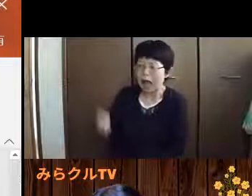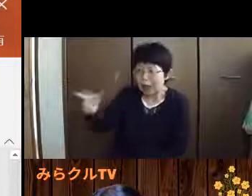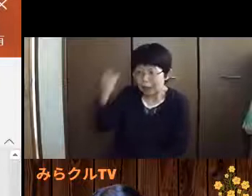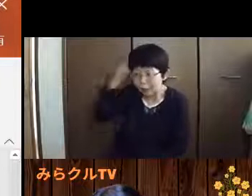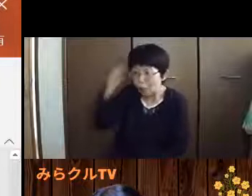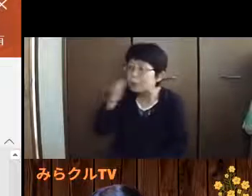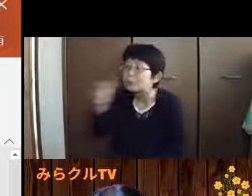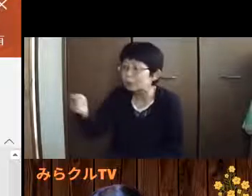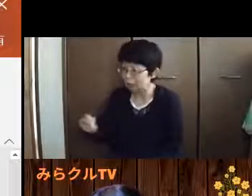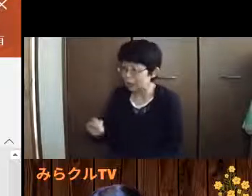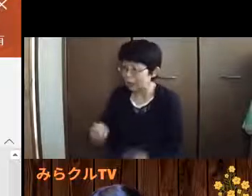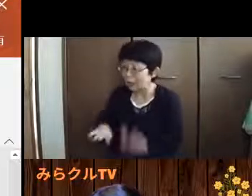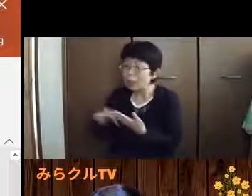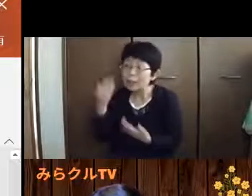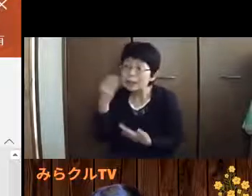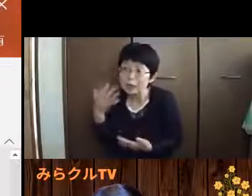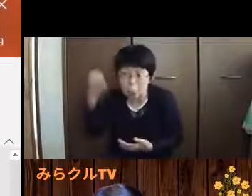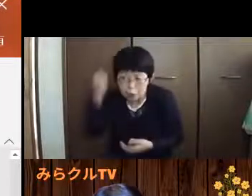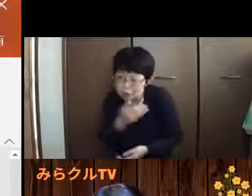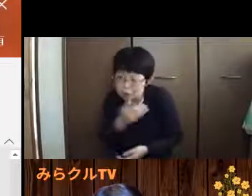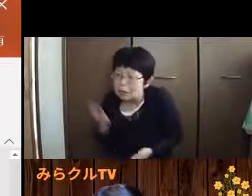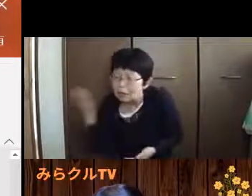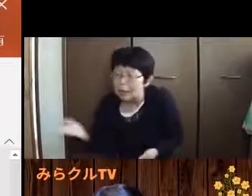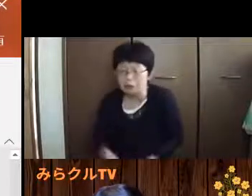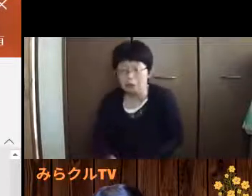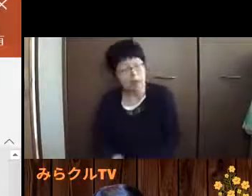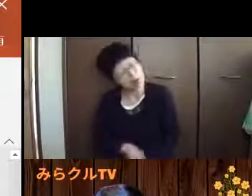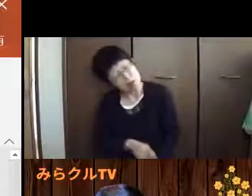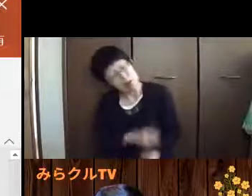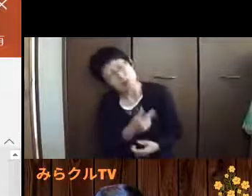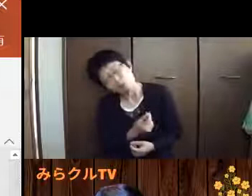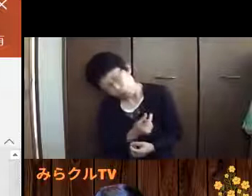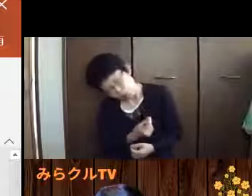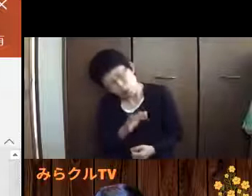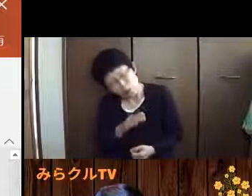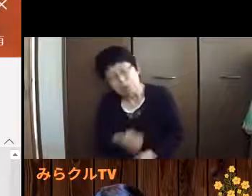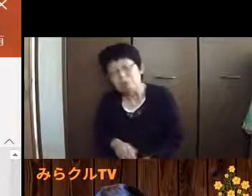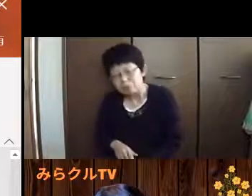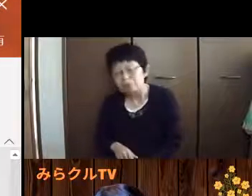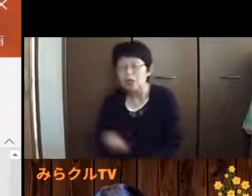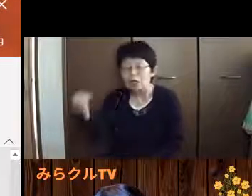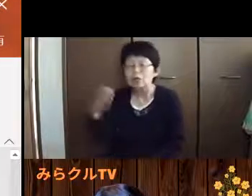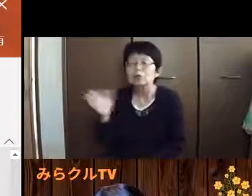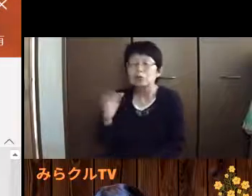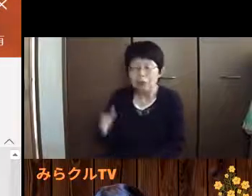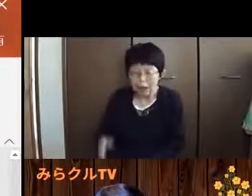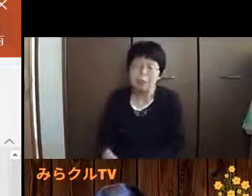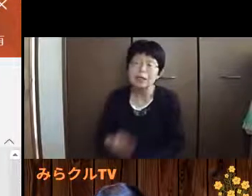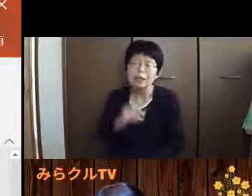えられるんですか、うん、そうですかとか言ってね、それぐらいその碁っていうのは心理的な圧迫があるんですね。 あ、そっ